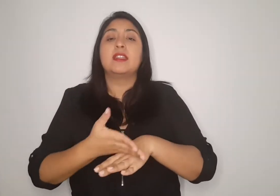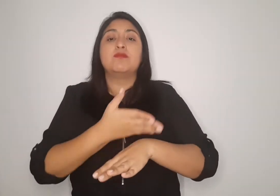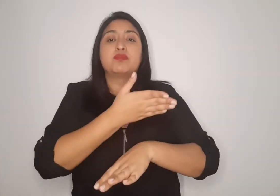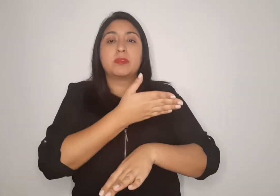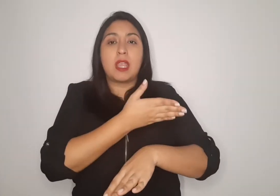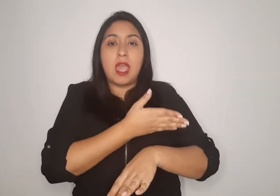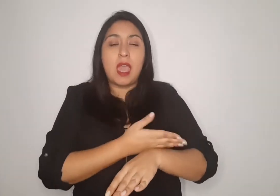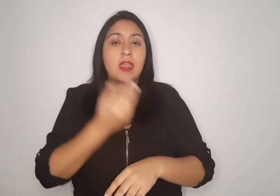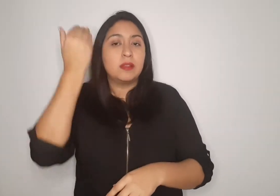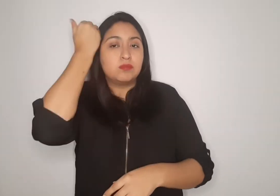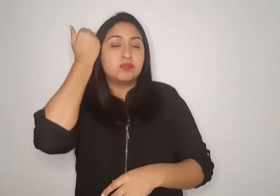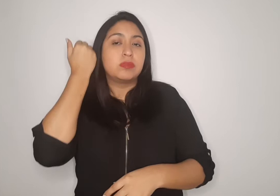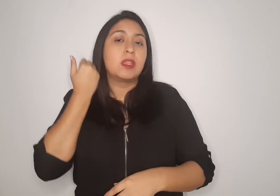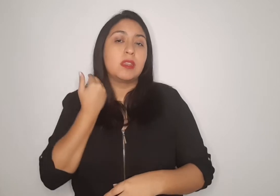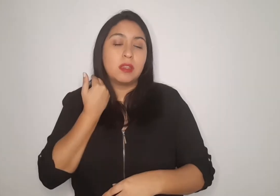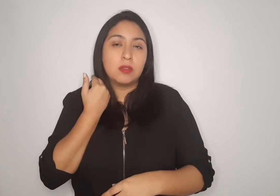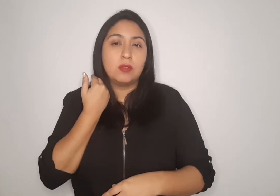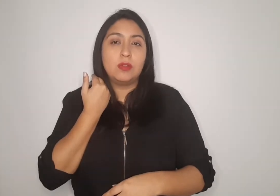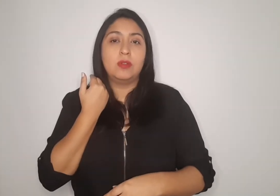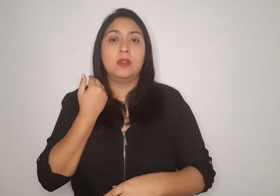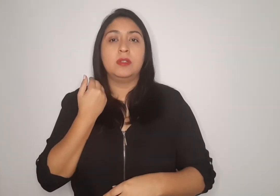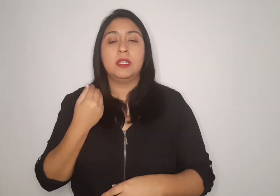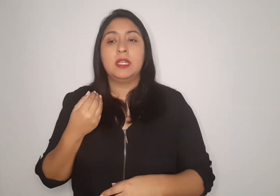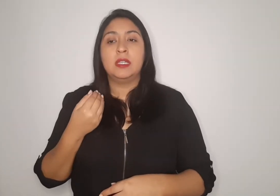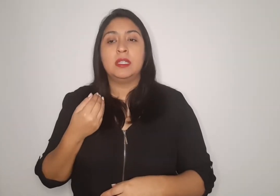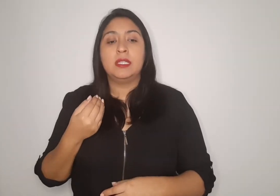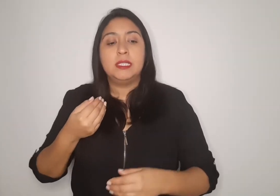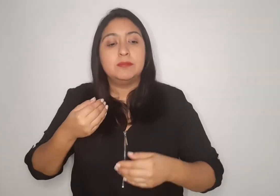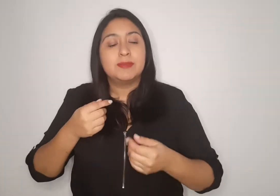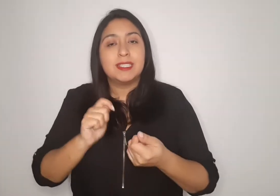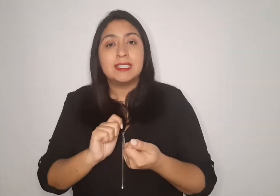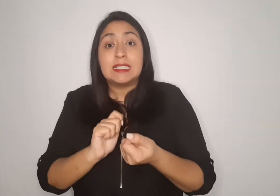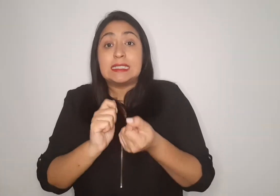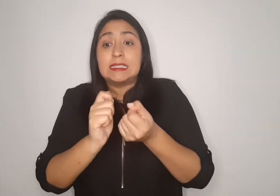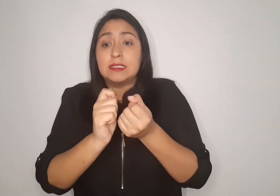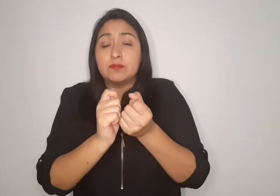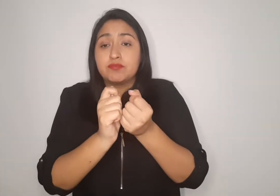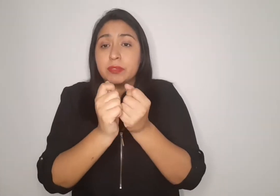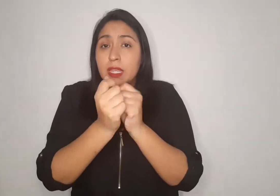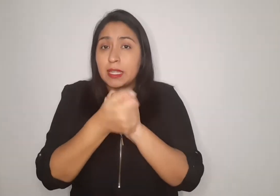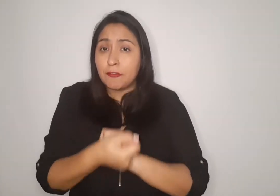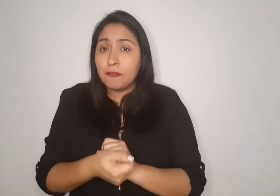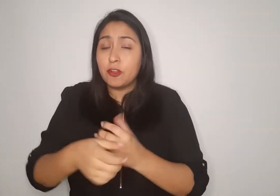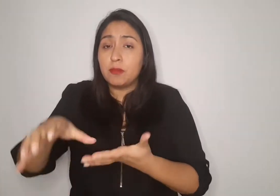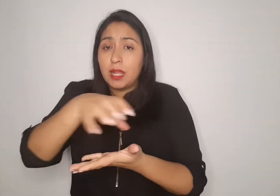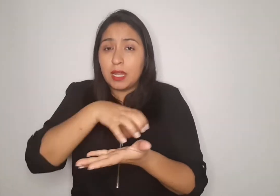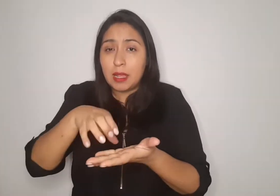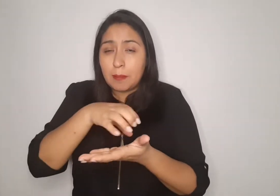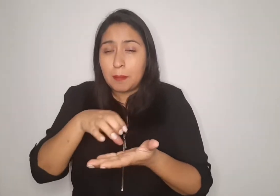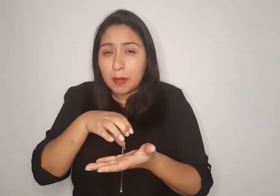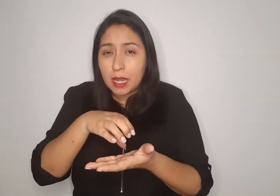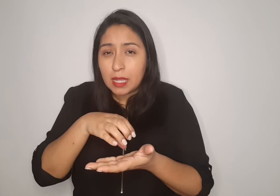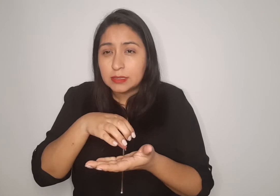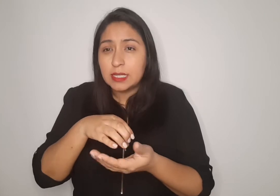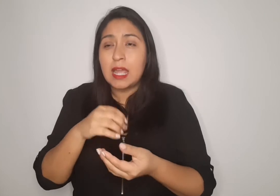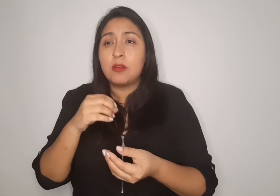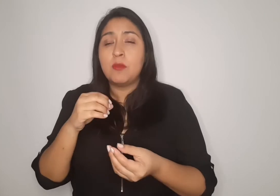Y nace a partir de la remodelación de la plaza. Más que remodelación, en realidad fue como de